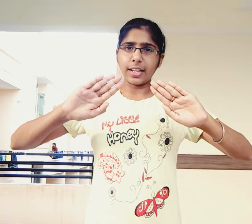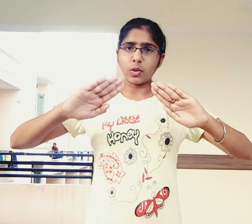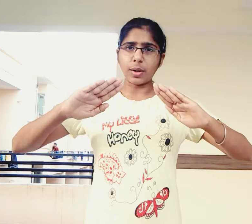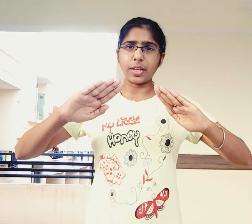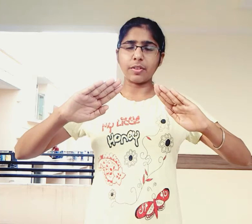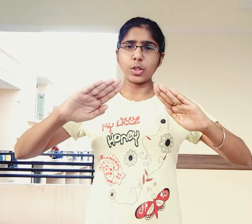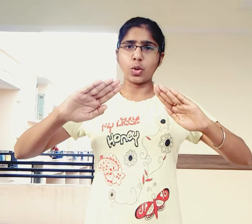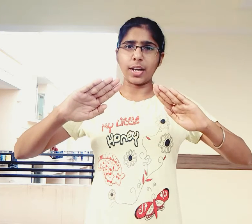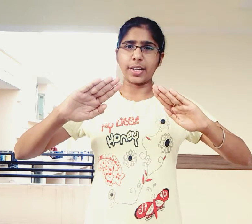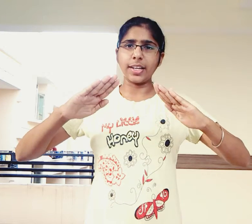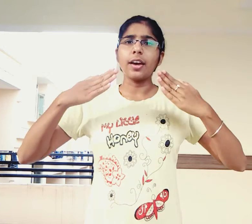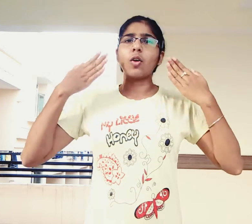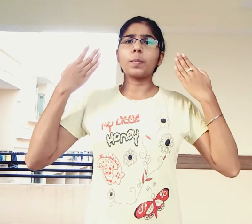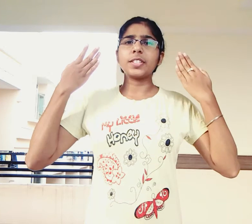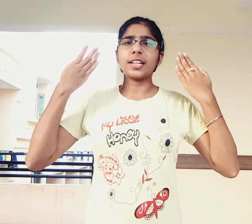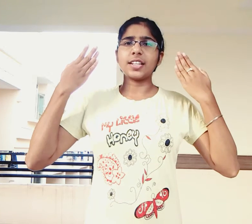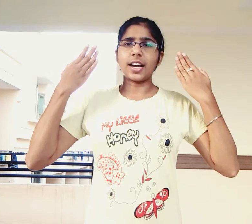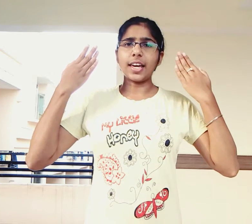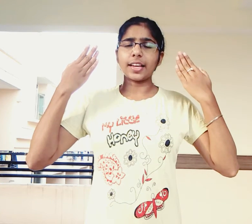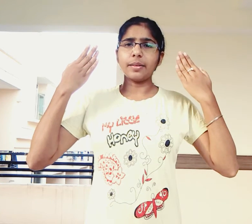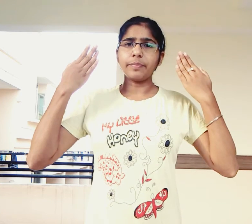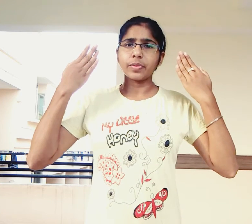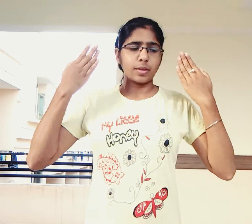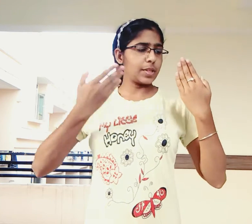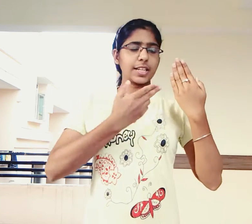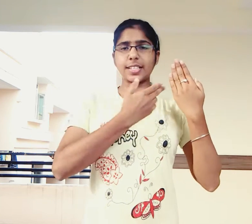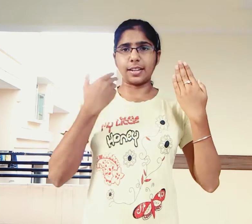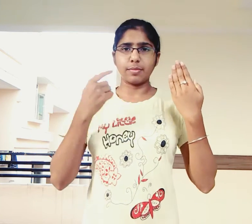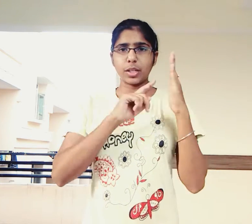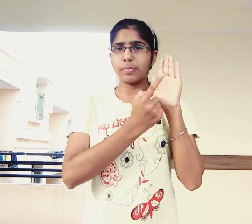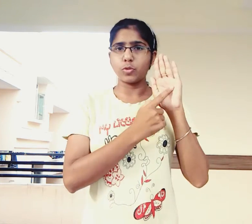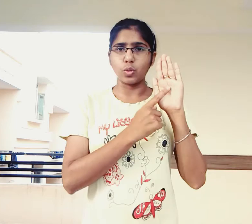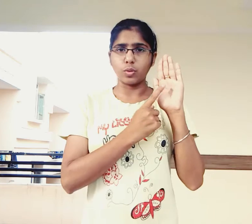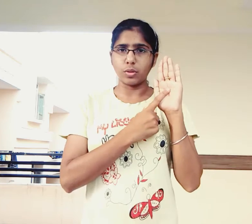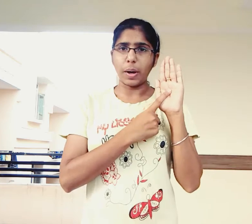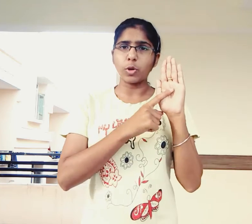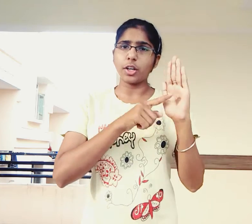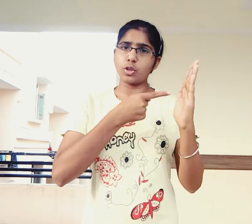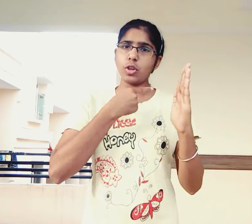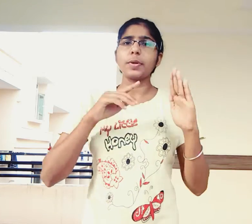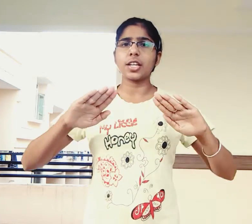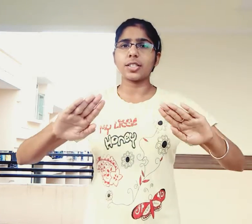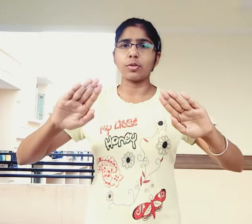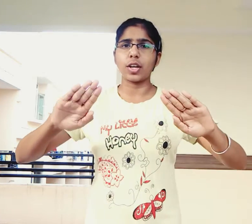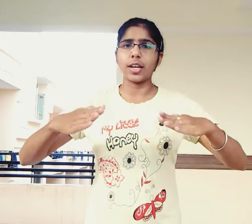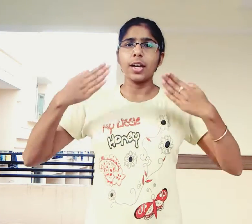बावड़े नैंट नहीं कीज इस votanticaatioonadani जा निरनेकर विफ्फराव्य से स्प्लिमटेटर